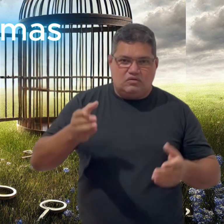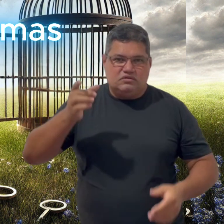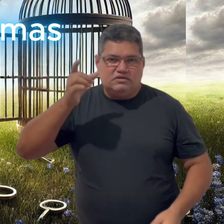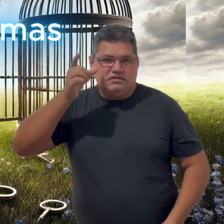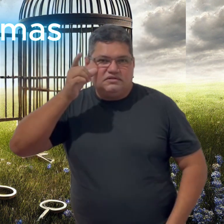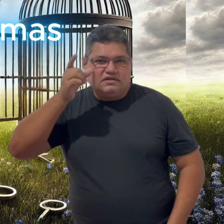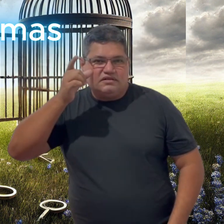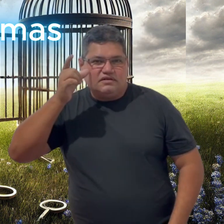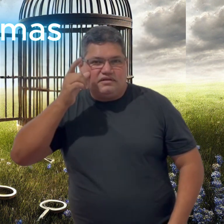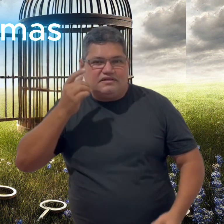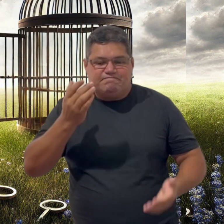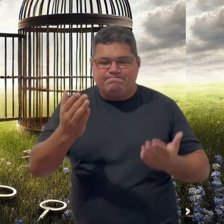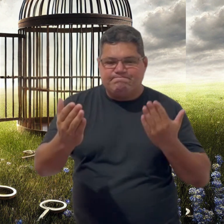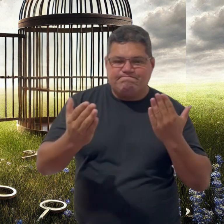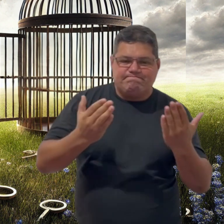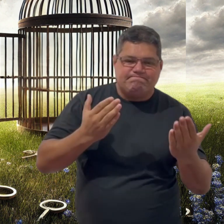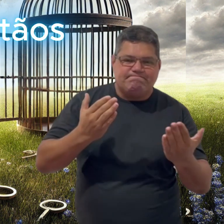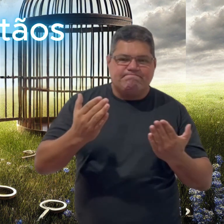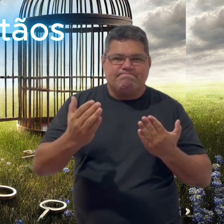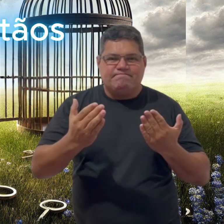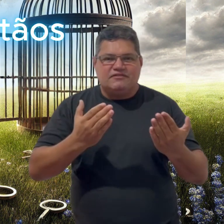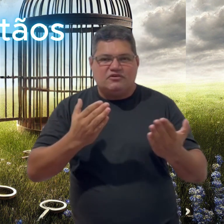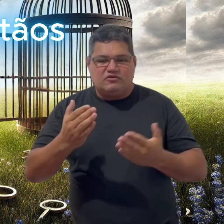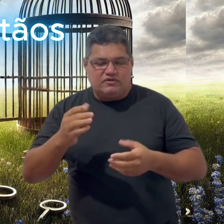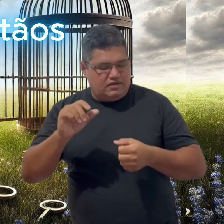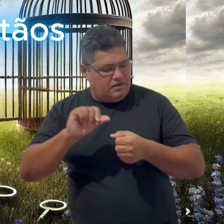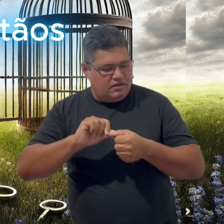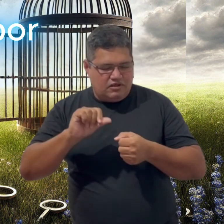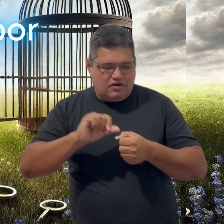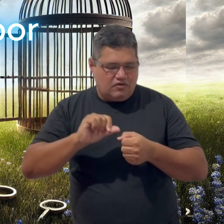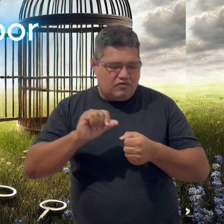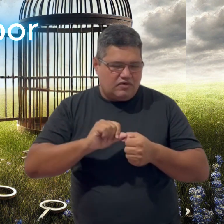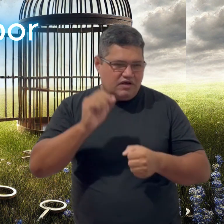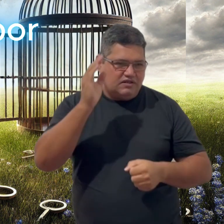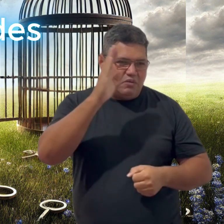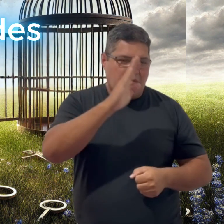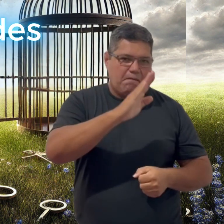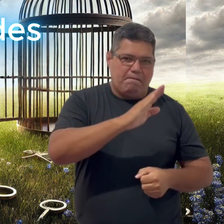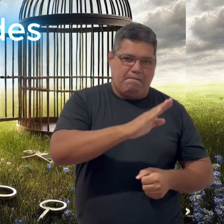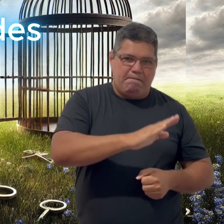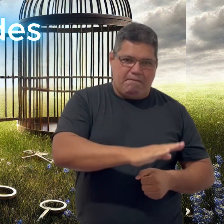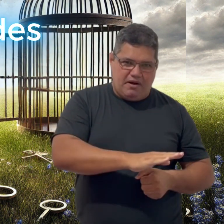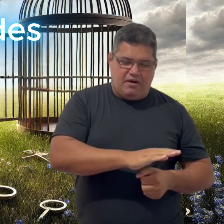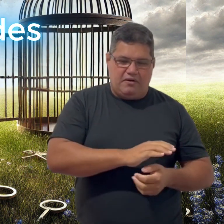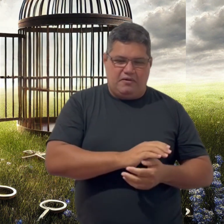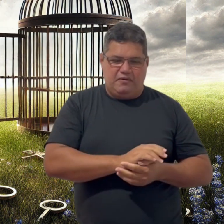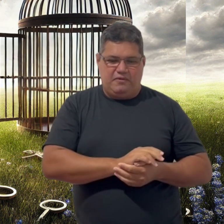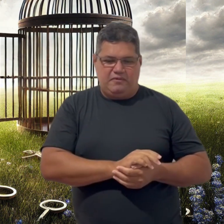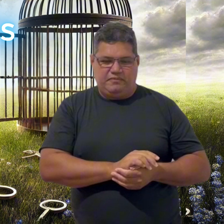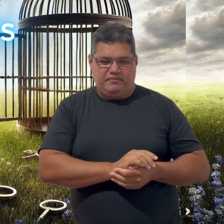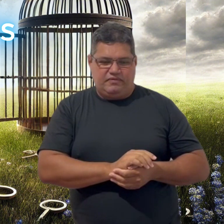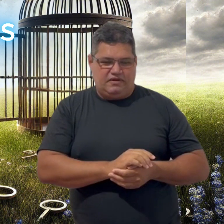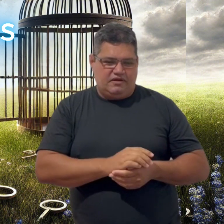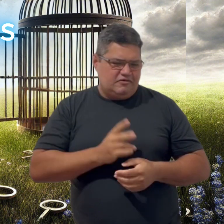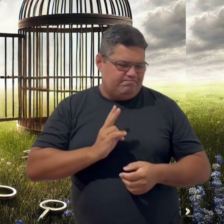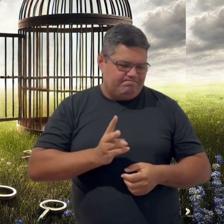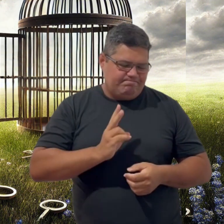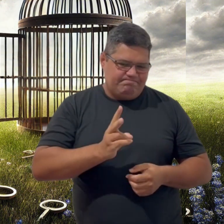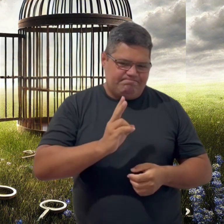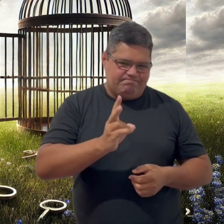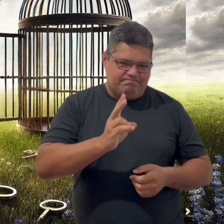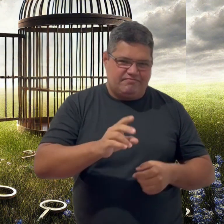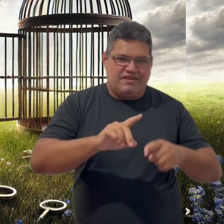diretamente tais problemas, muitos cristãos passam por dificuldades